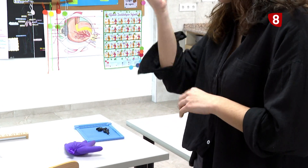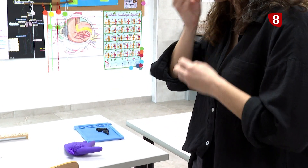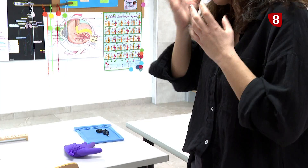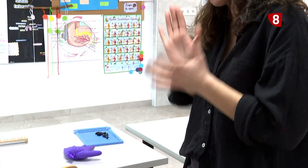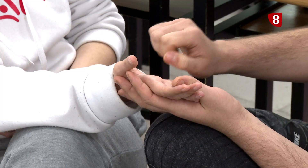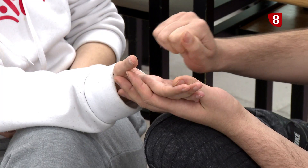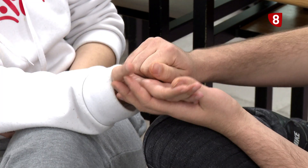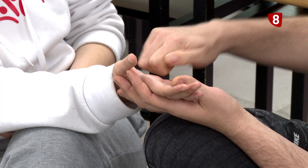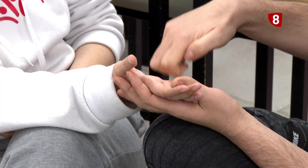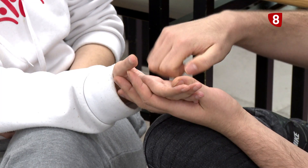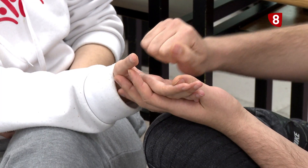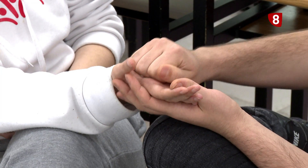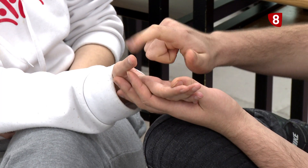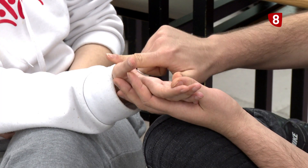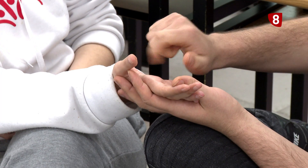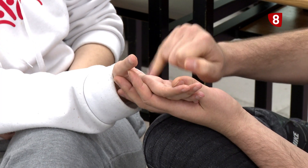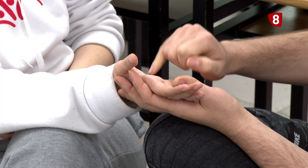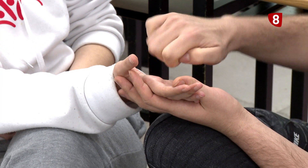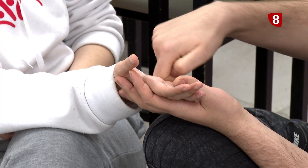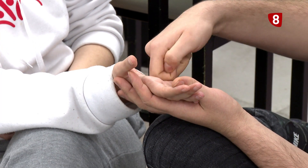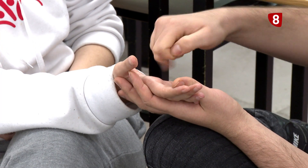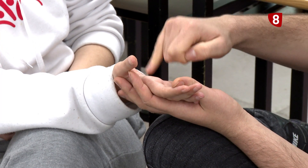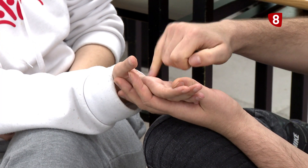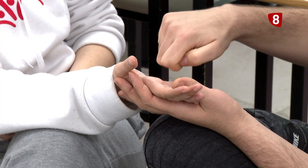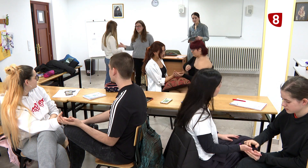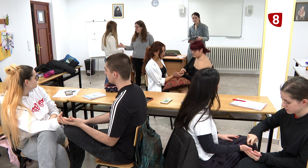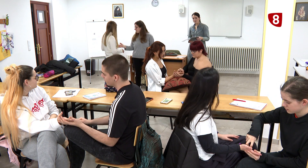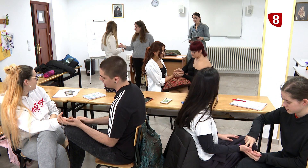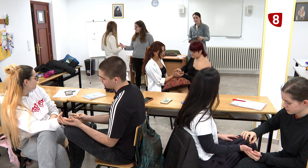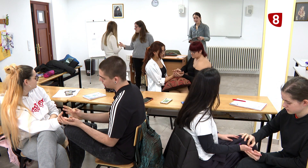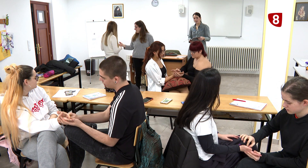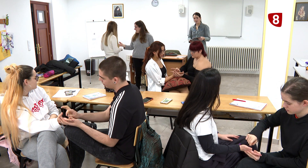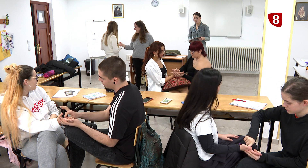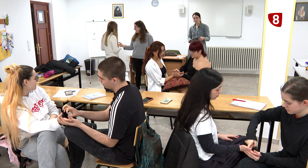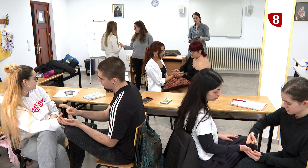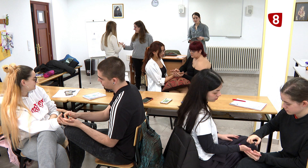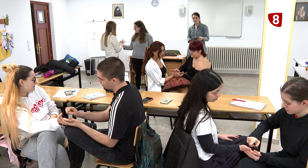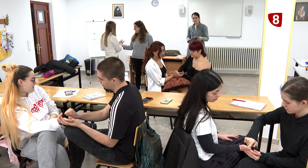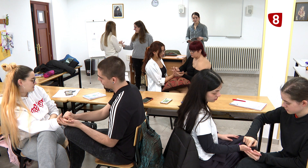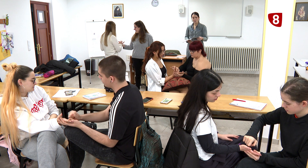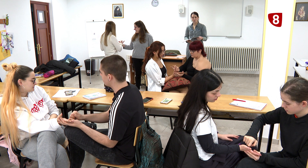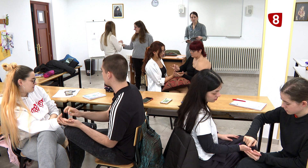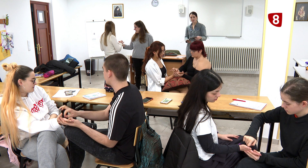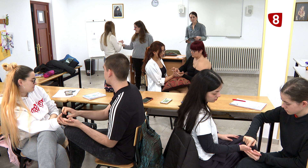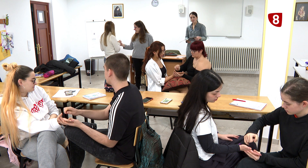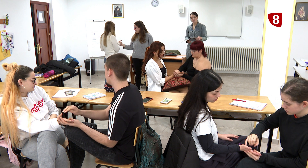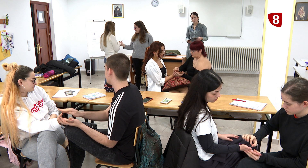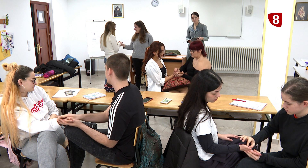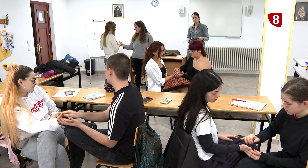de la formación específica para cada caso y necesidad, como la que se imparte en el Centro de Formación Profesional López Vicuña. Existen muchos